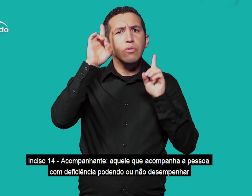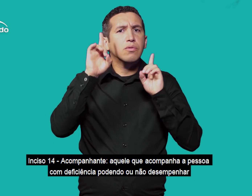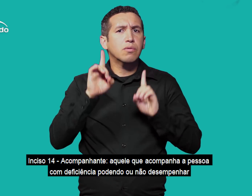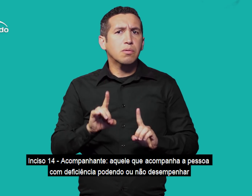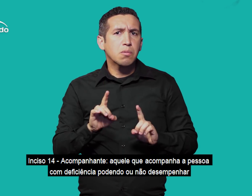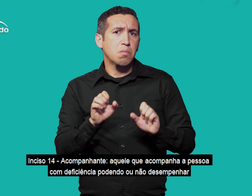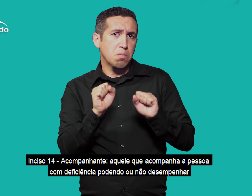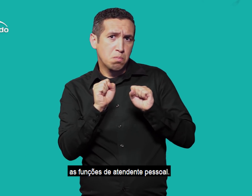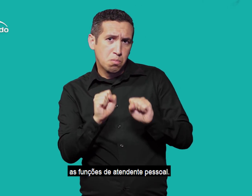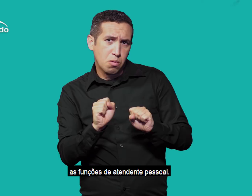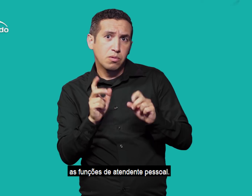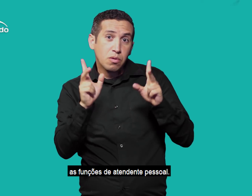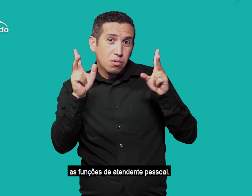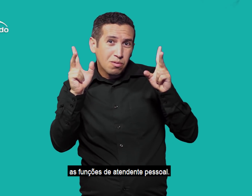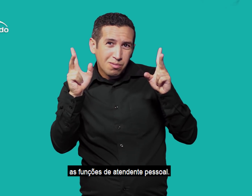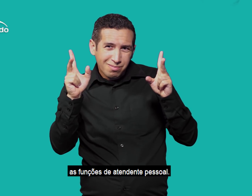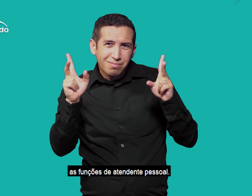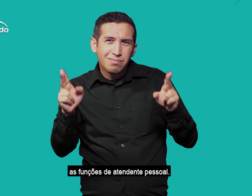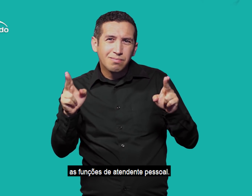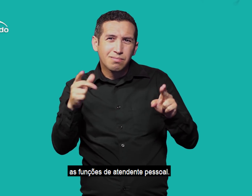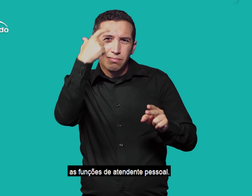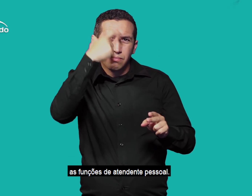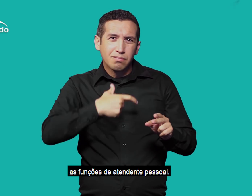desempenhar as funções de atendente pessoal